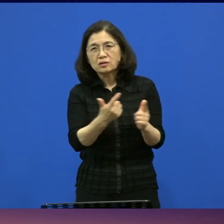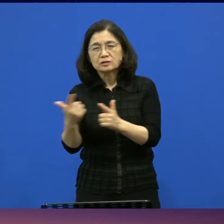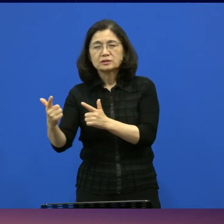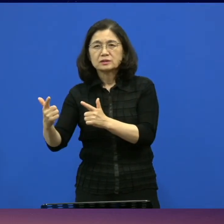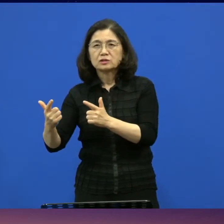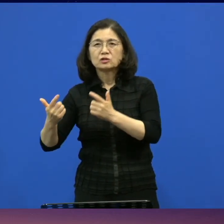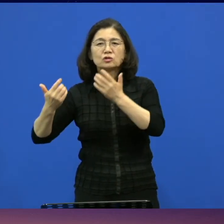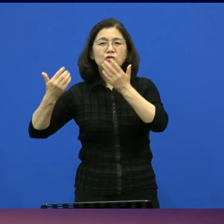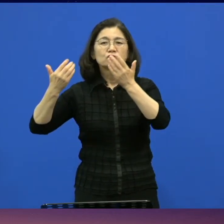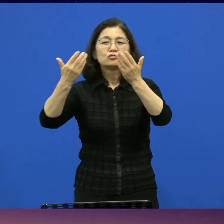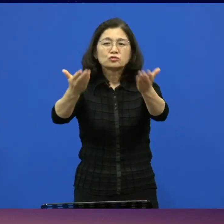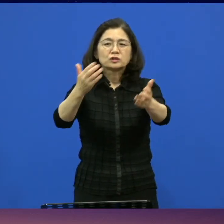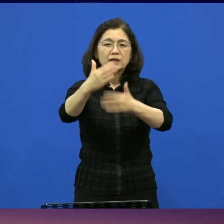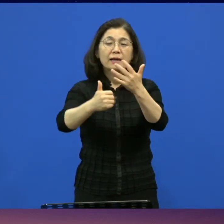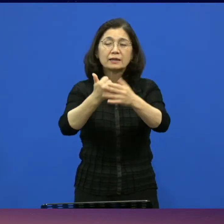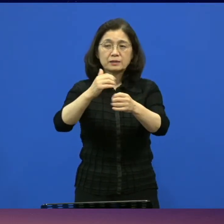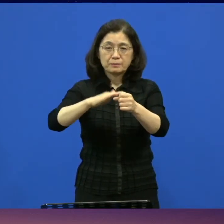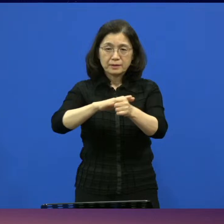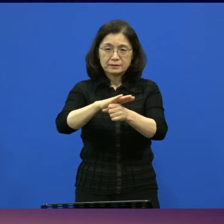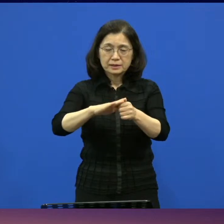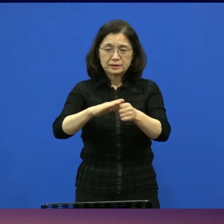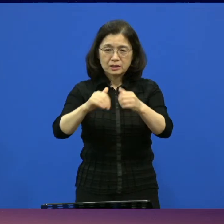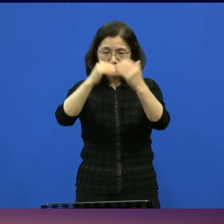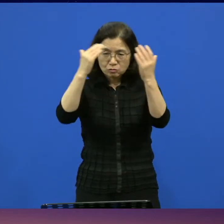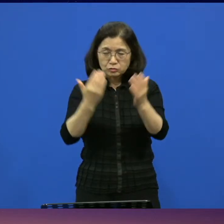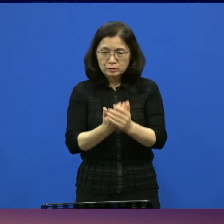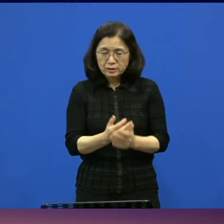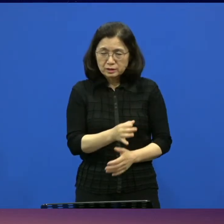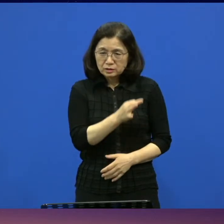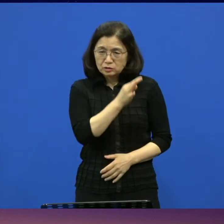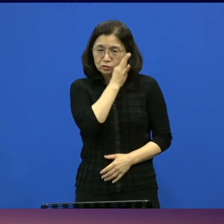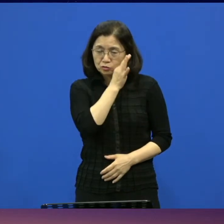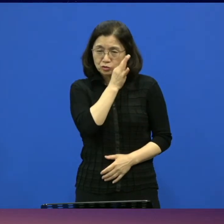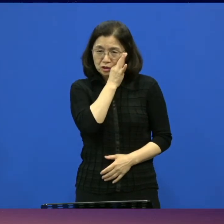그래서 우리의 모든 수치와 절망을 다 끌어안아 주신 사랑.